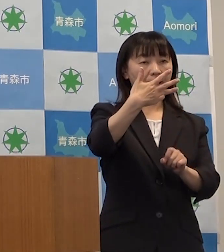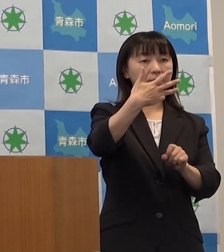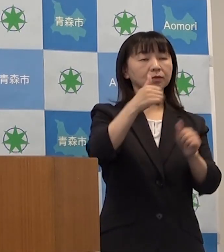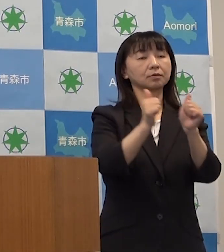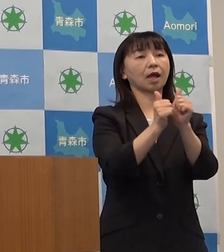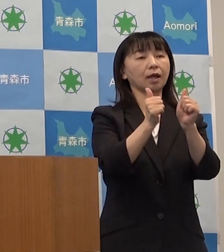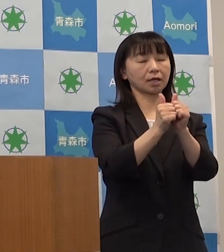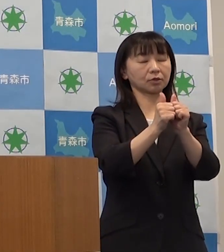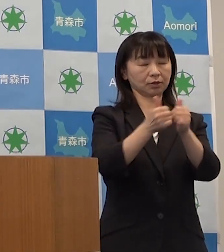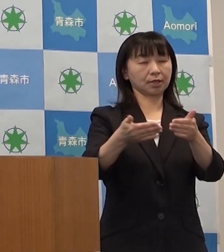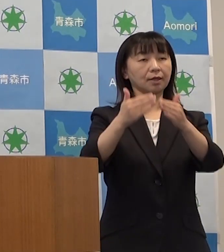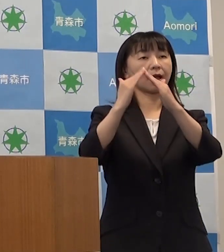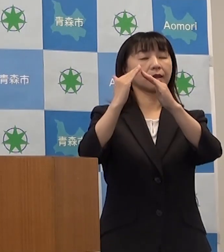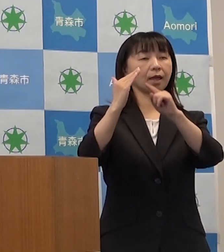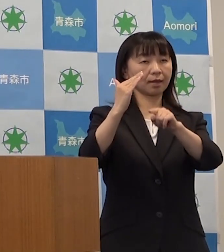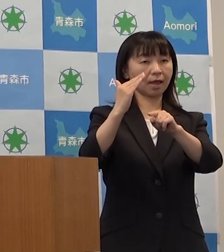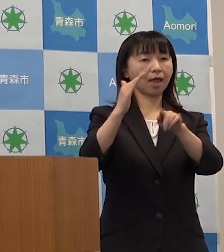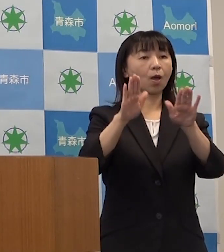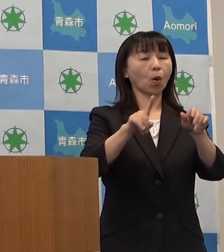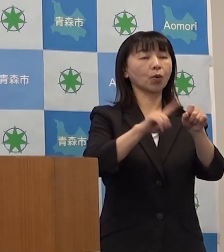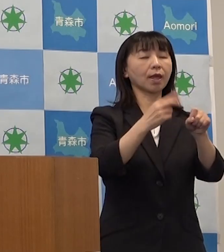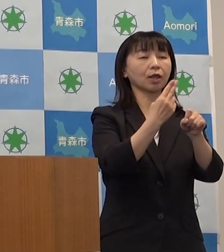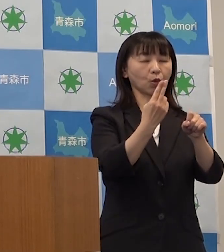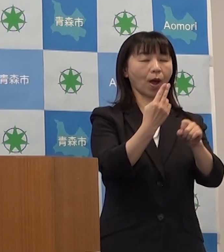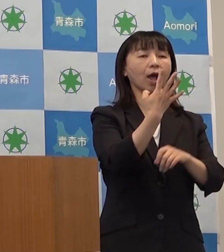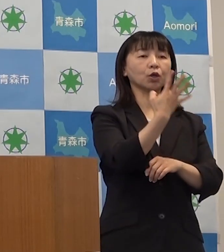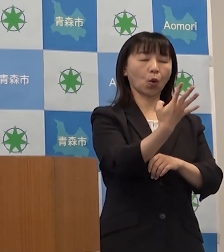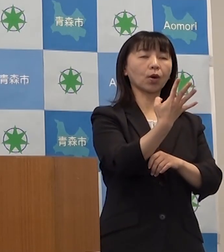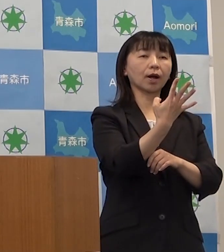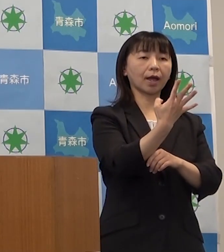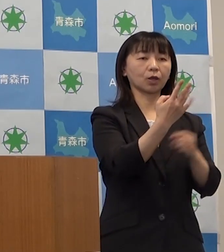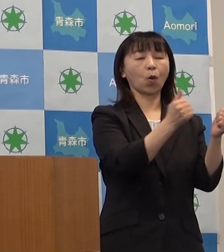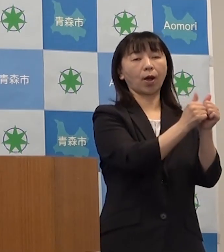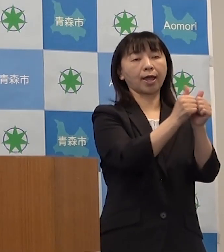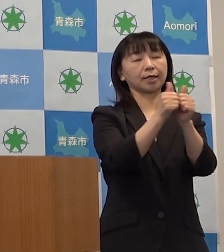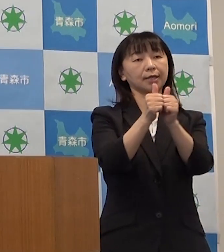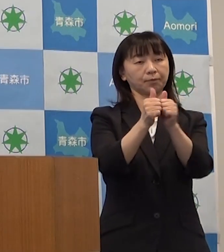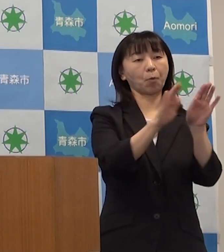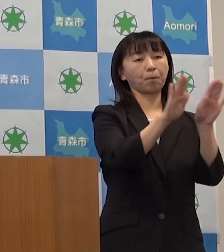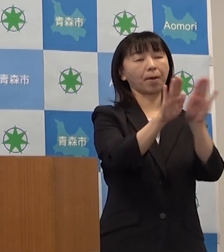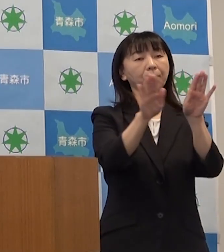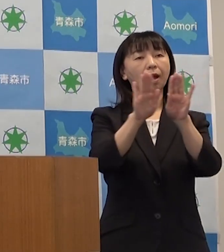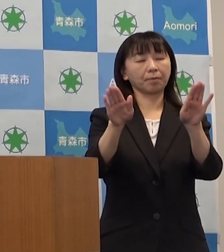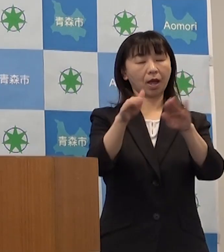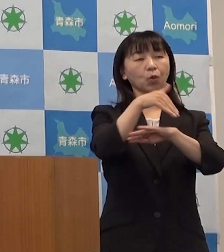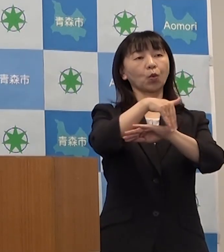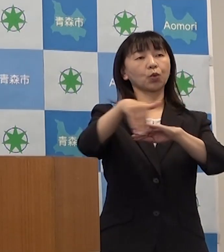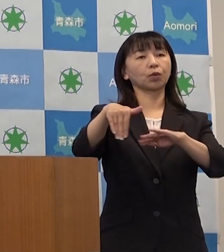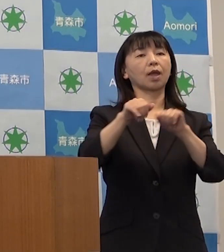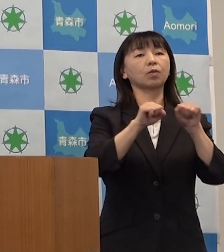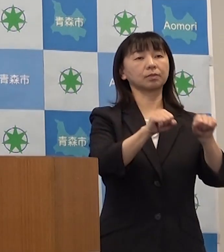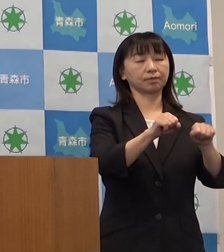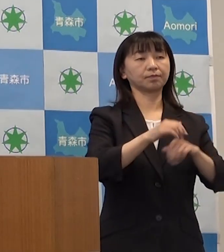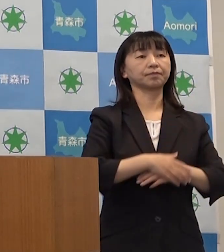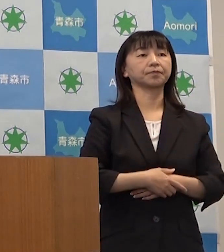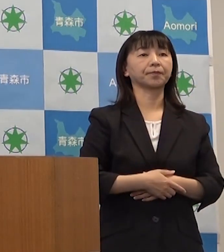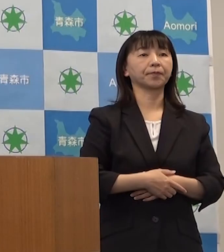会議を発足し本年度内は4回の会議開催を予定するものでございます。